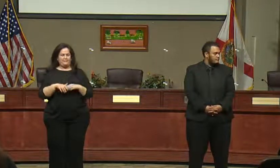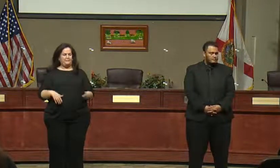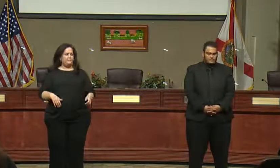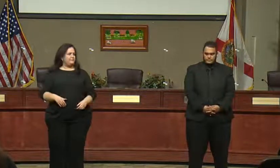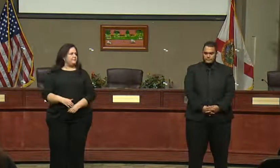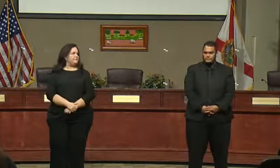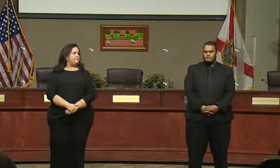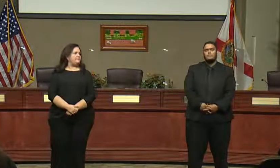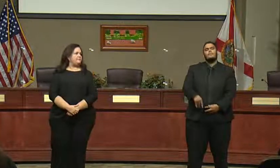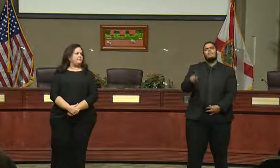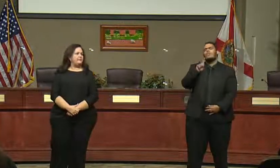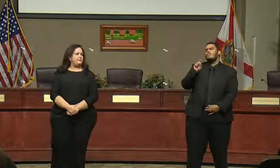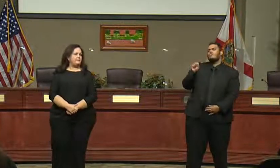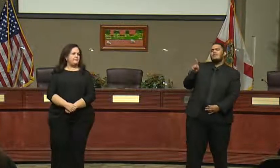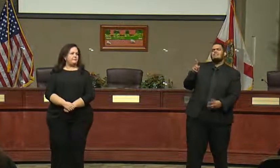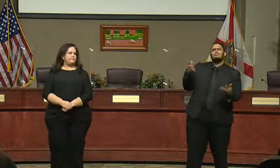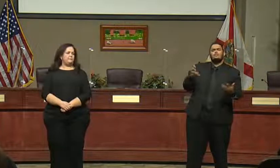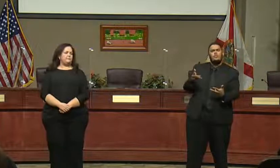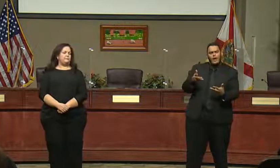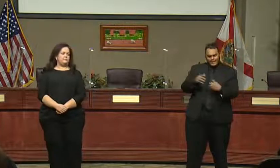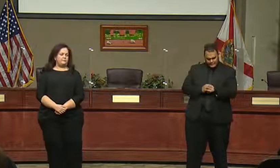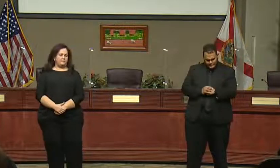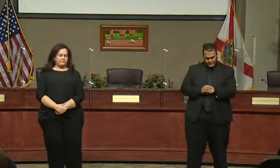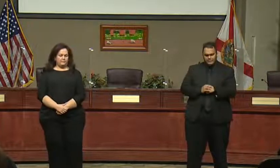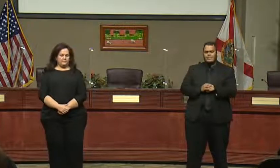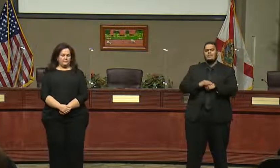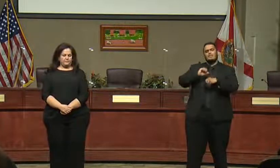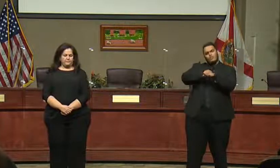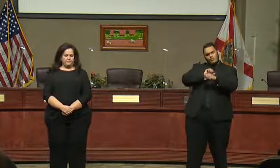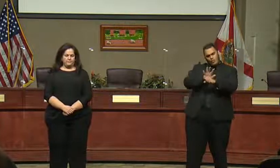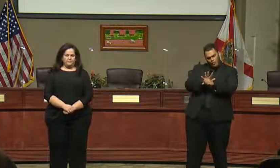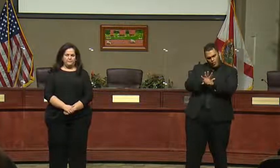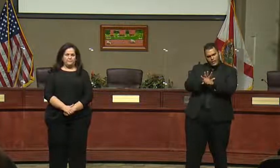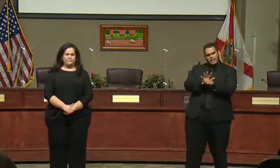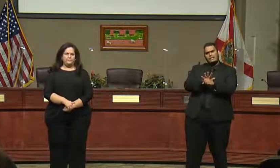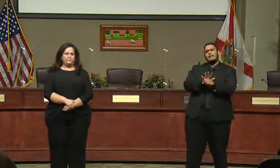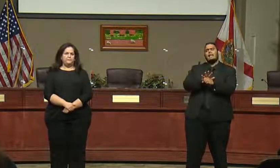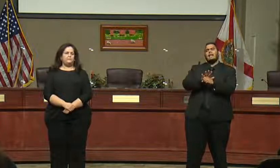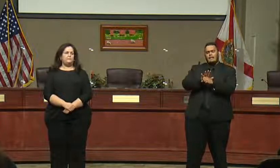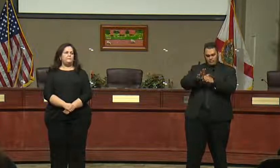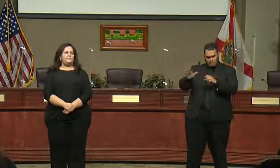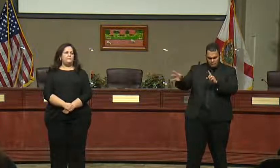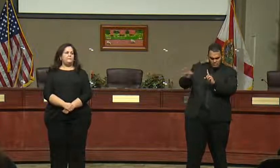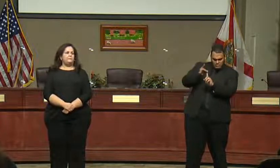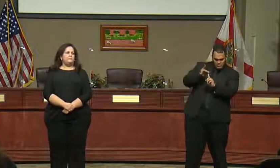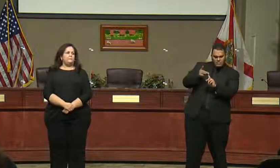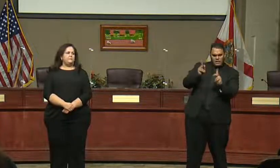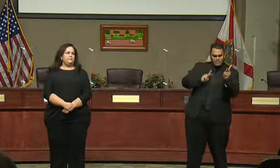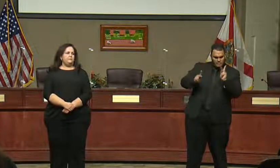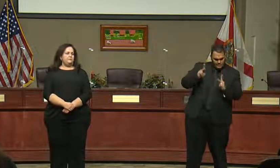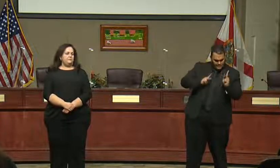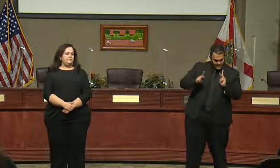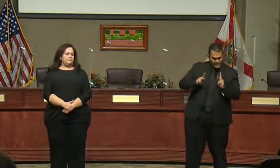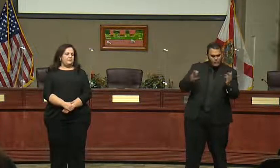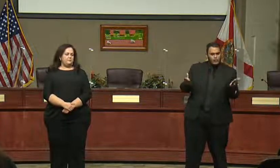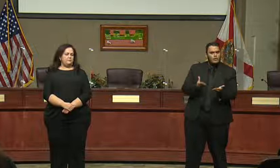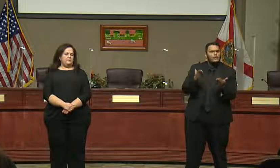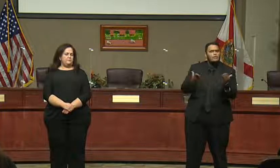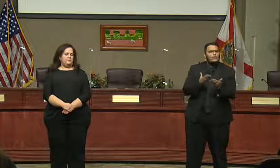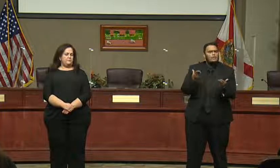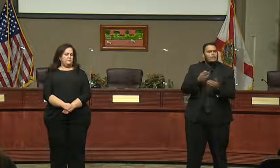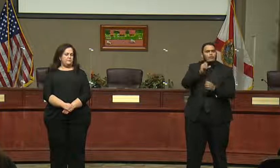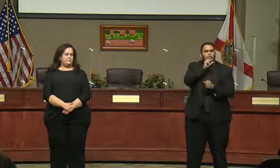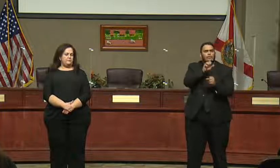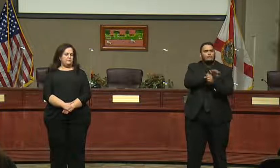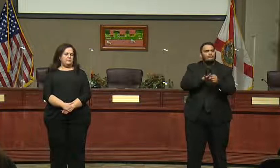is, COVID cases, or COVID-19 cases in our county have been decreasing lately, particularly